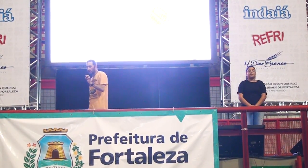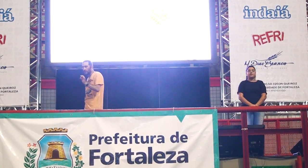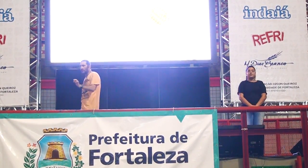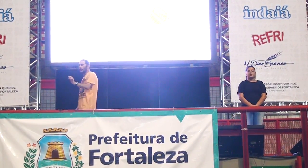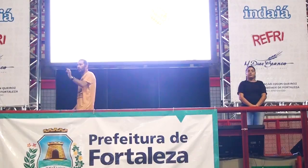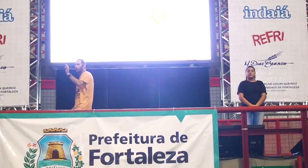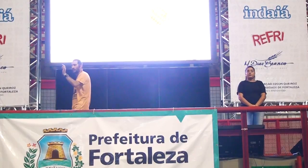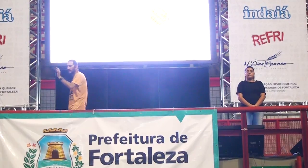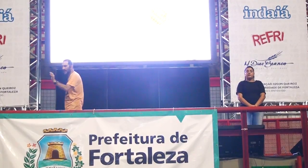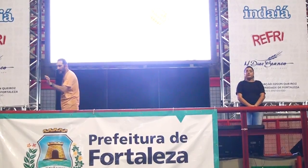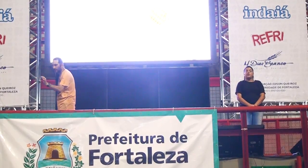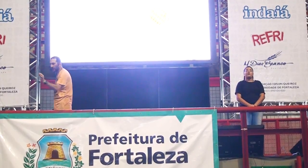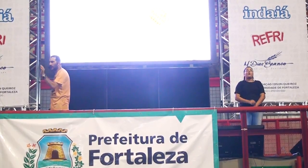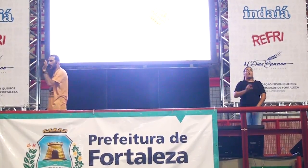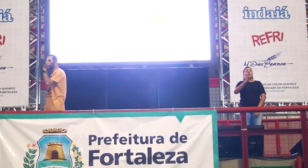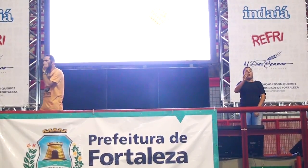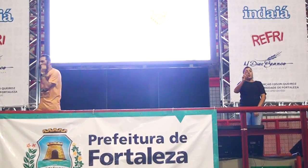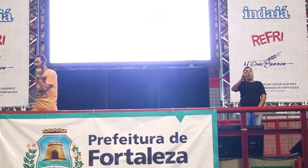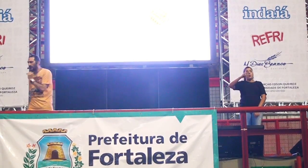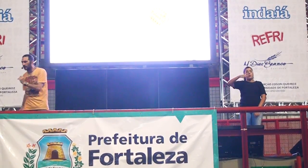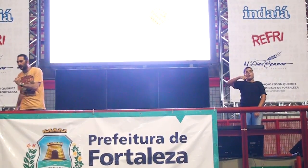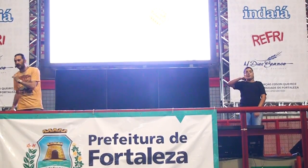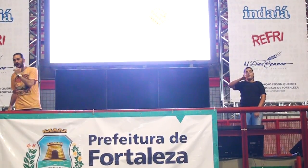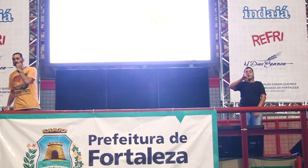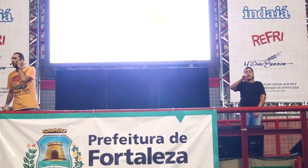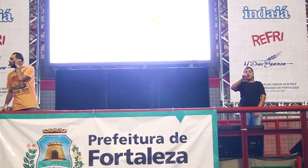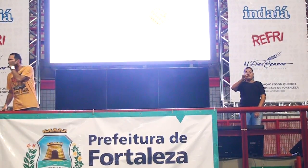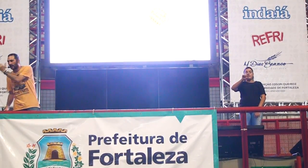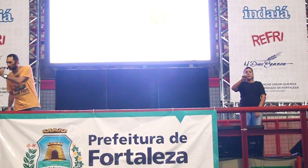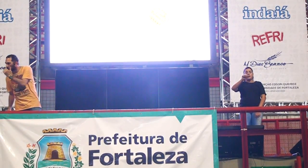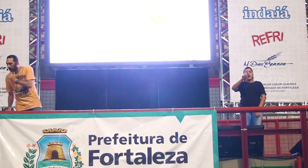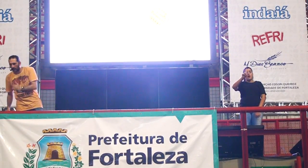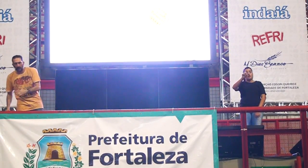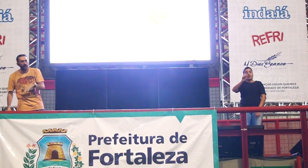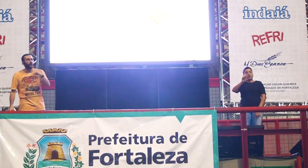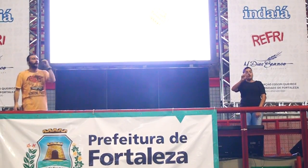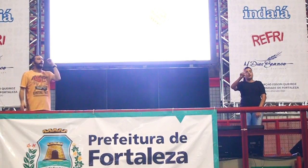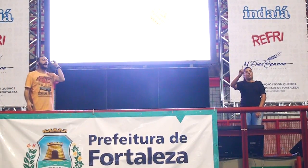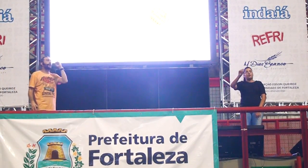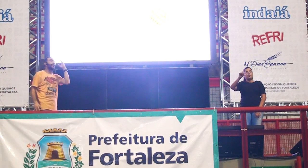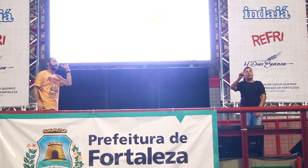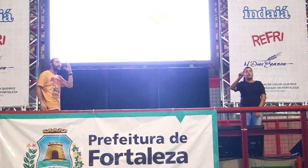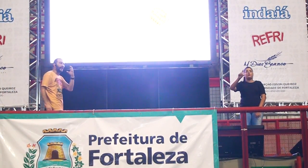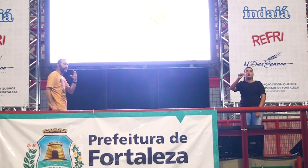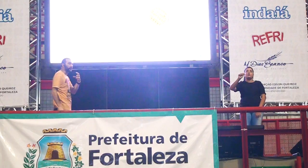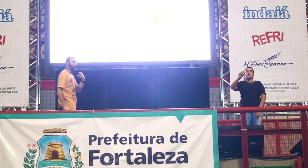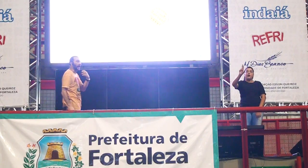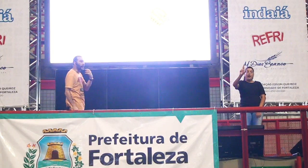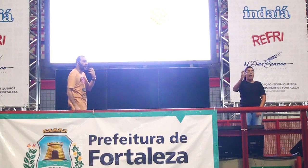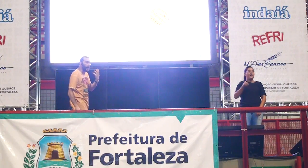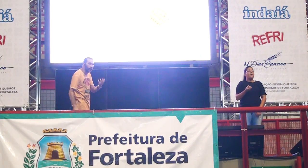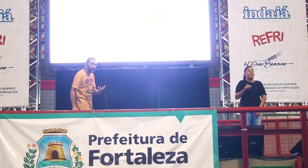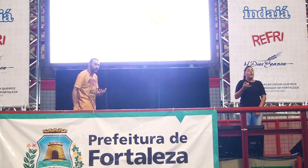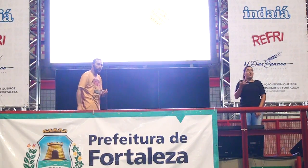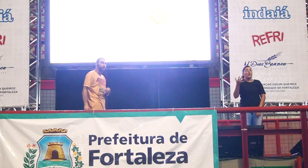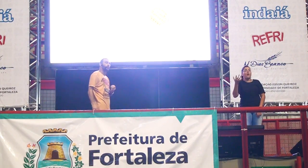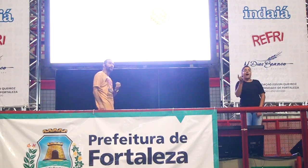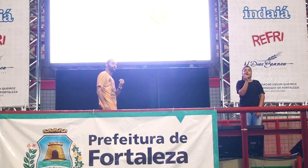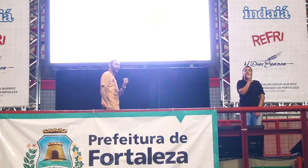Repito. Umidade atmosférica ou umidade do ar é a quantidade de